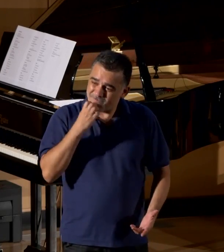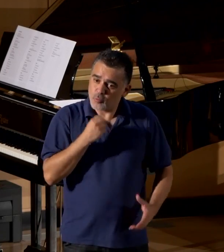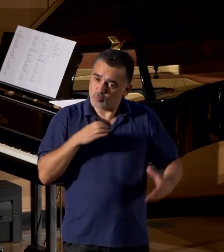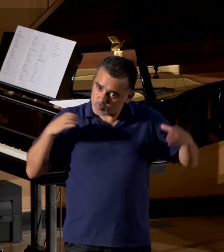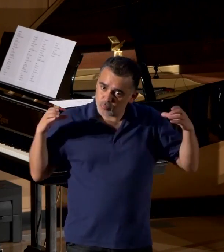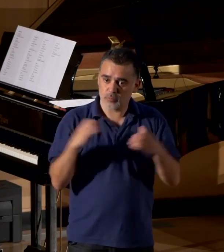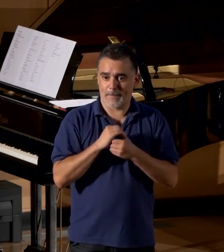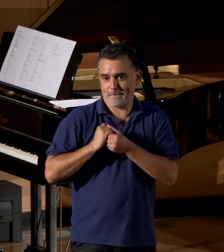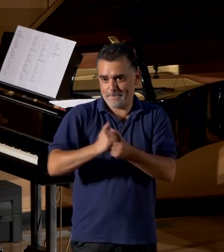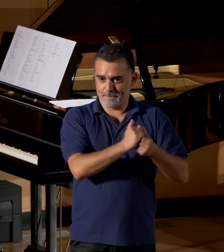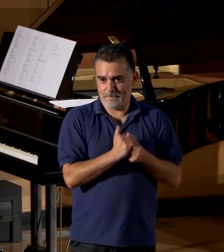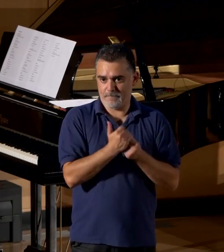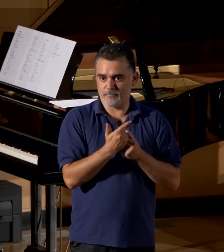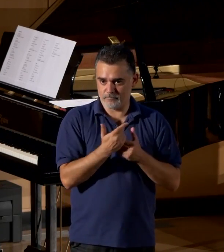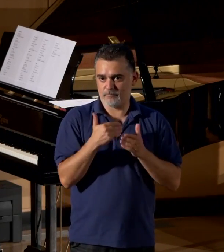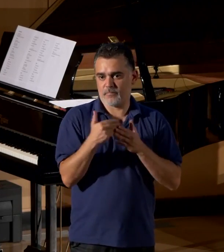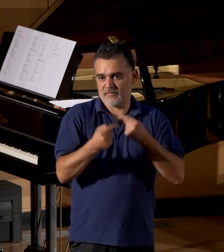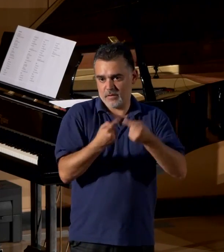Weg zu gehen.